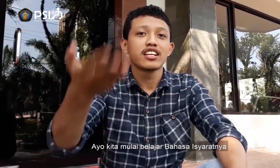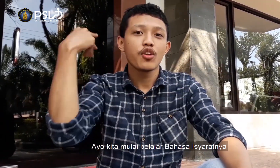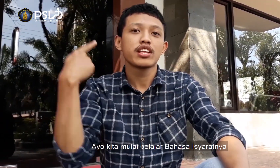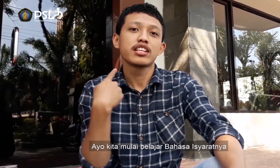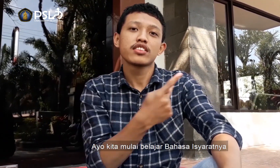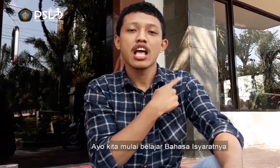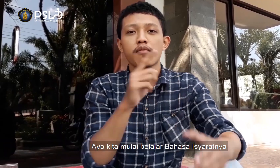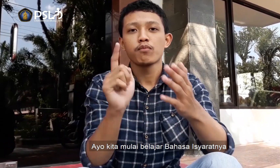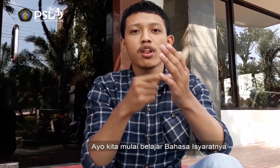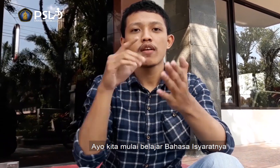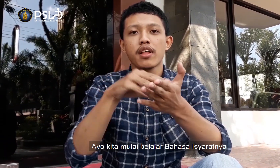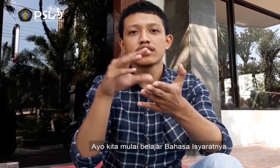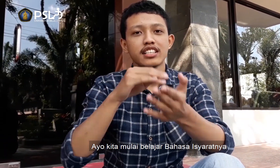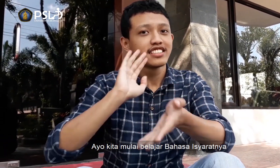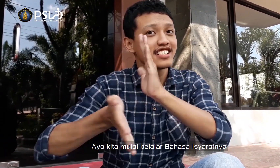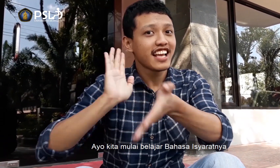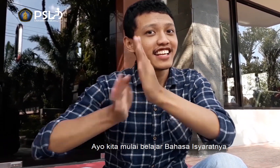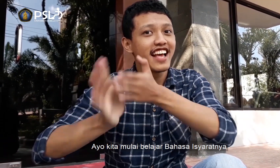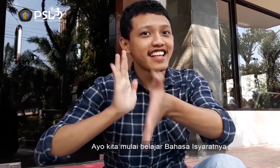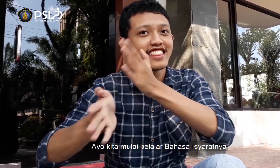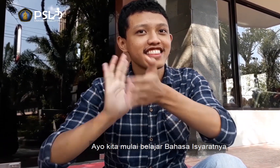Ayo, kita mulai belajar bahasa isyaratnya.